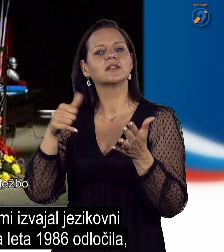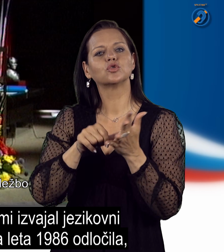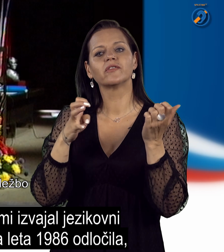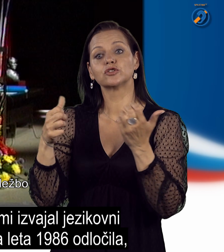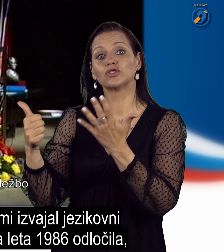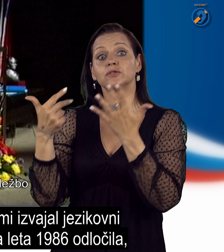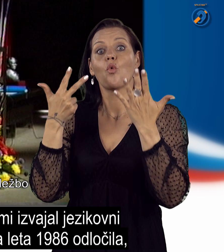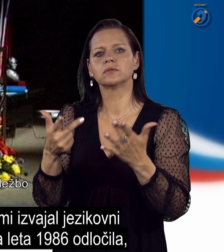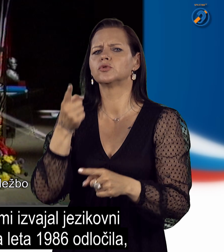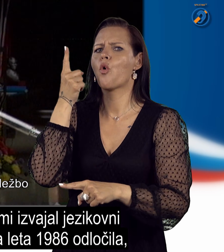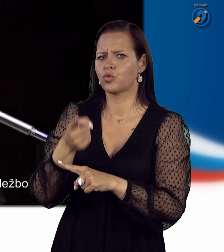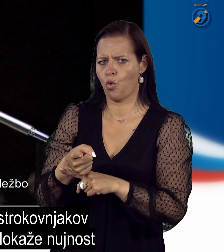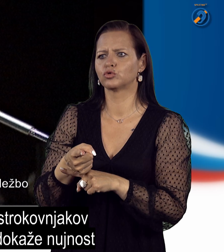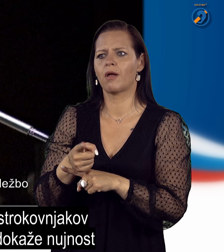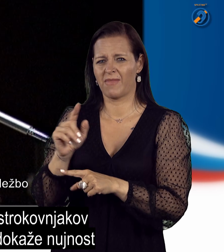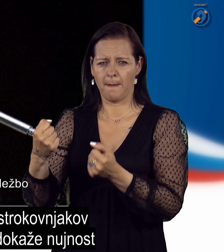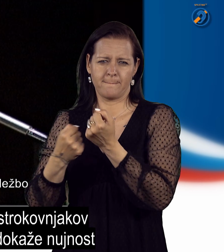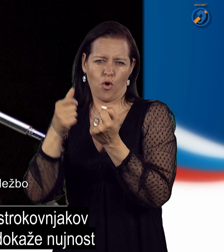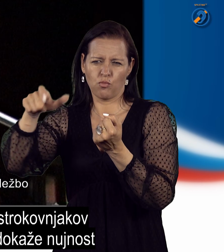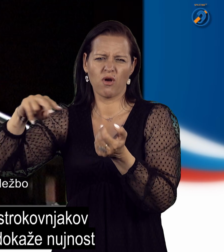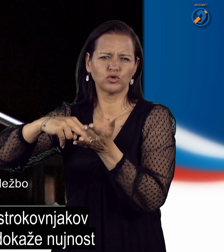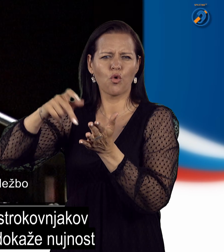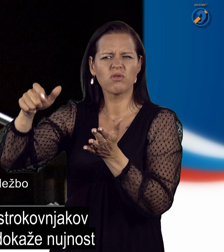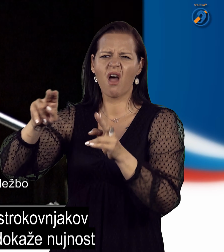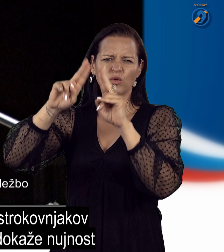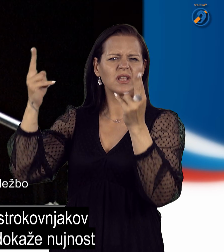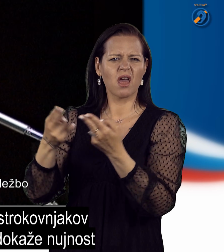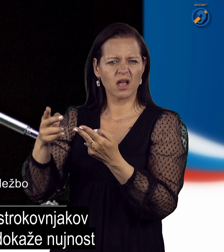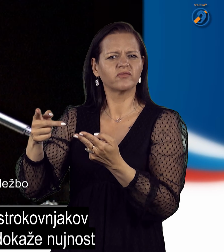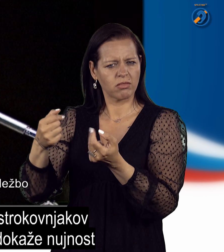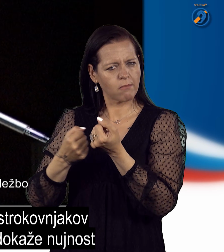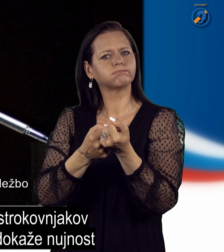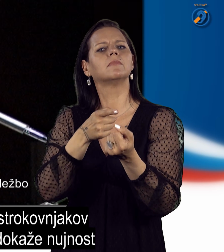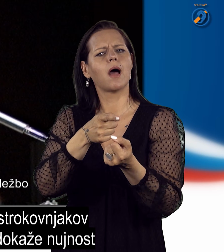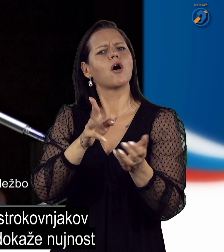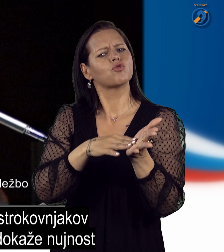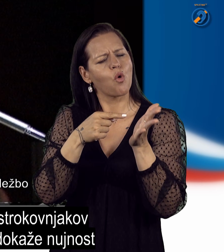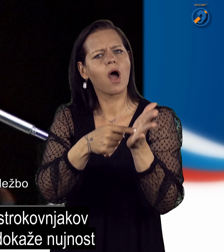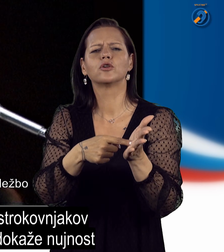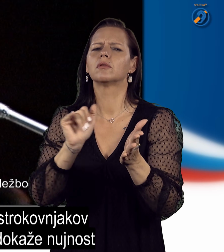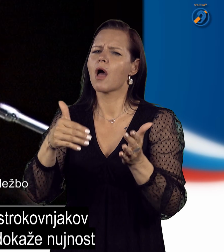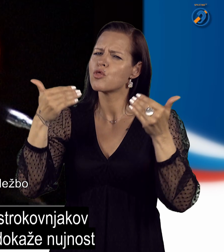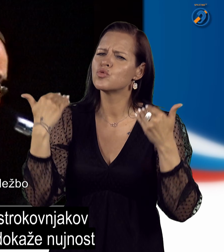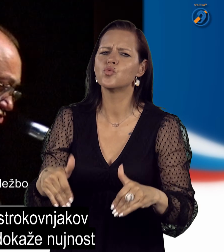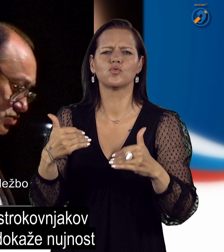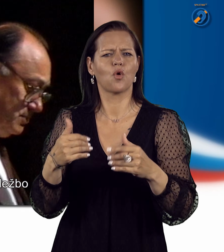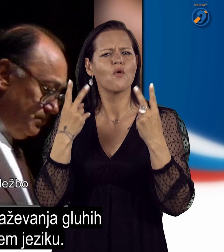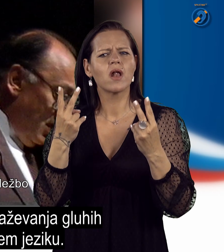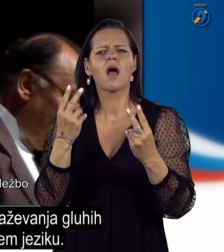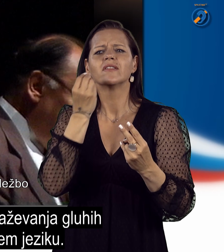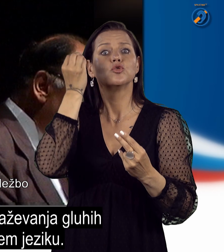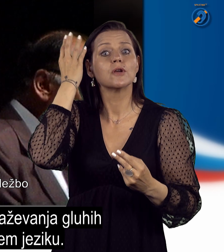1986 odločila, da s podporo strokovnjakov z vsega sveta dokaže nujnost uveljavitve izobraževanja gluhih v znakovnem jeziku.